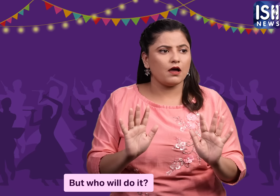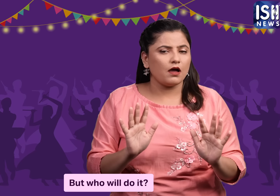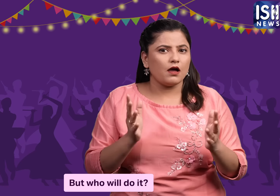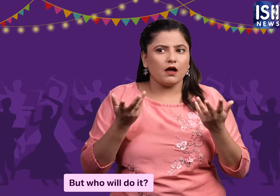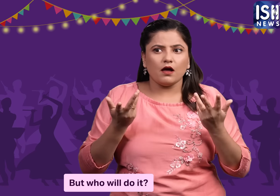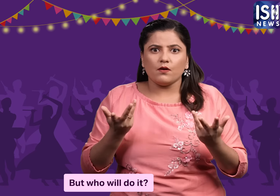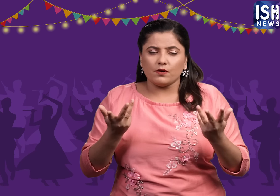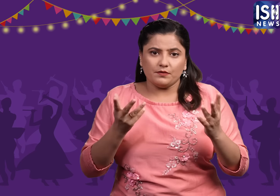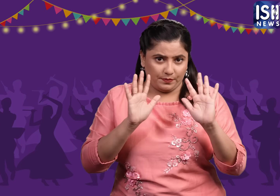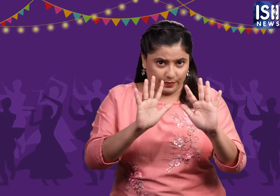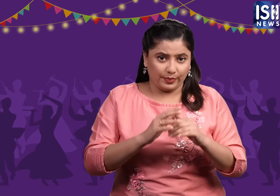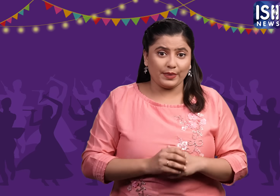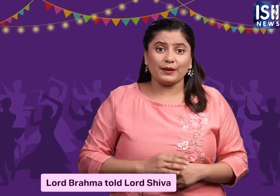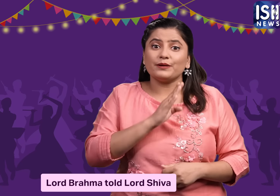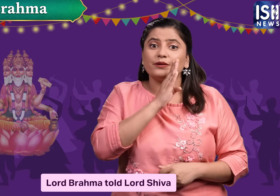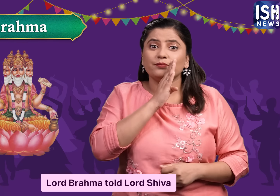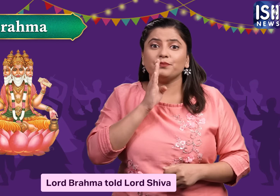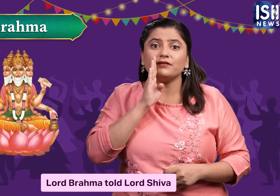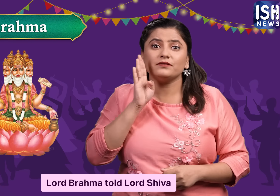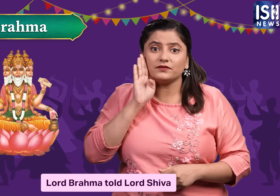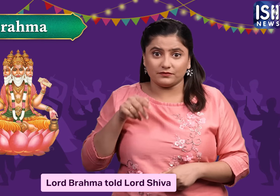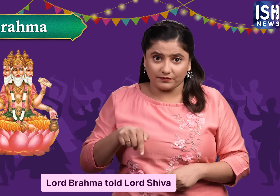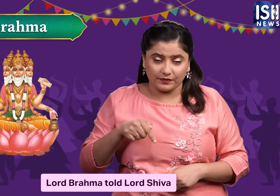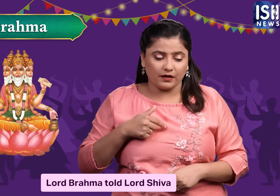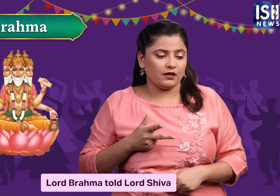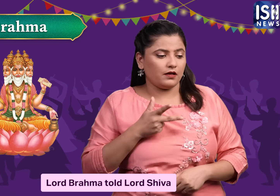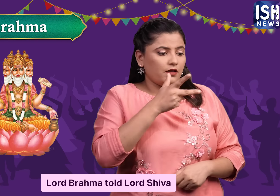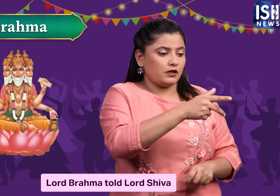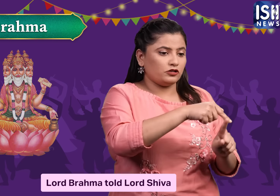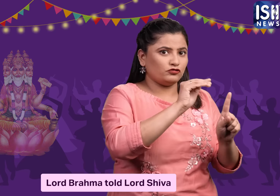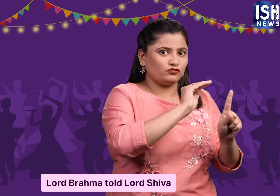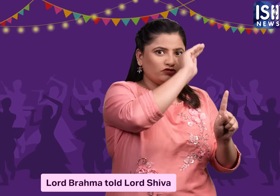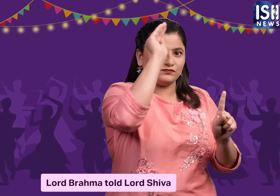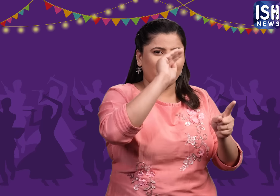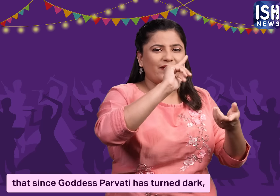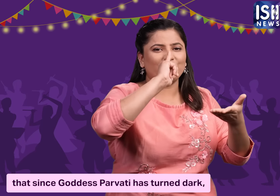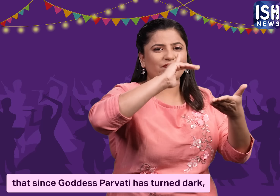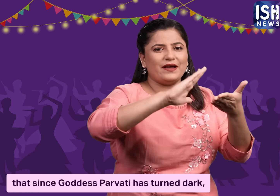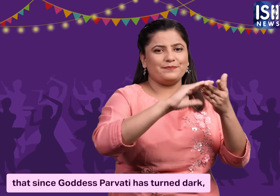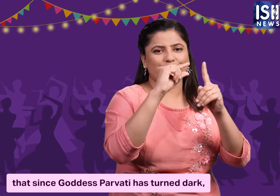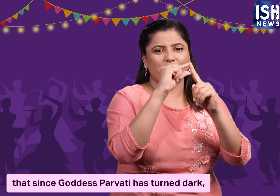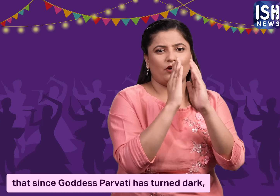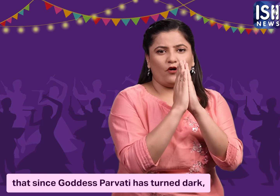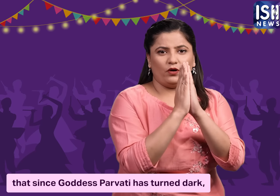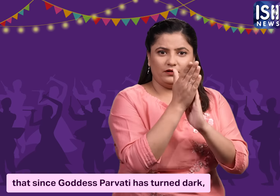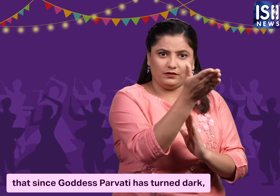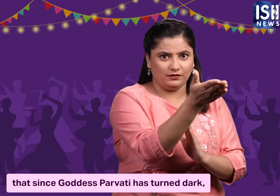लेकिन ये कौन करेगा? ब्रह्मदेव ने भगवान शिव से कहा कि क्योंकि देवी पार्वती काली हो गई